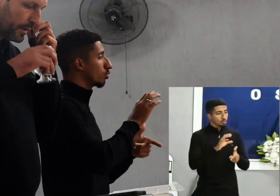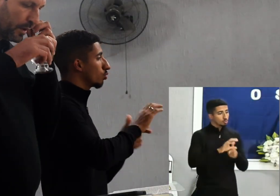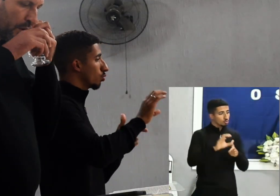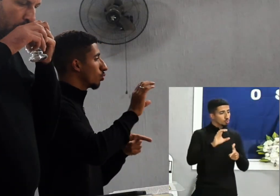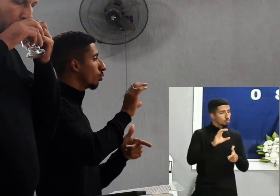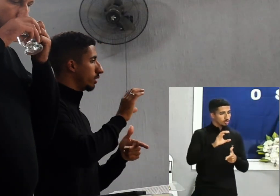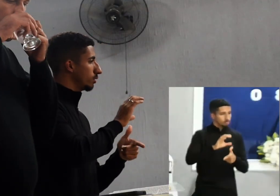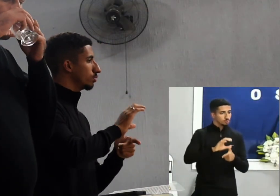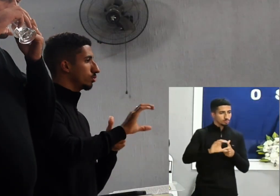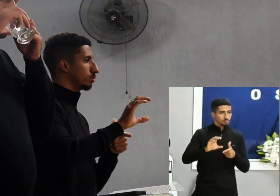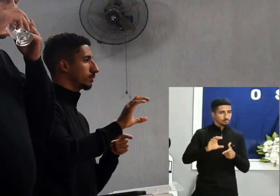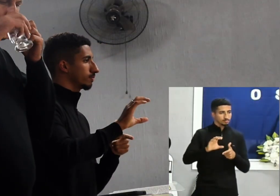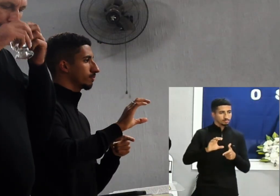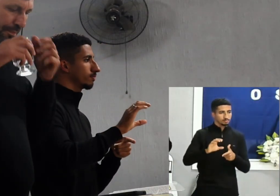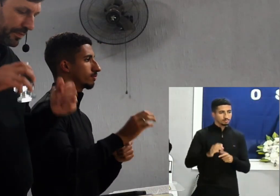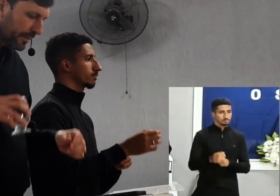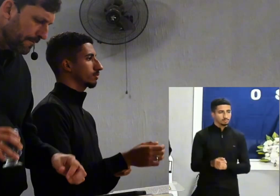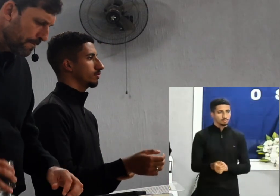25.